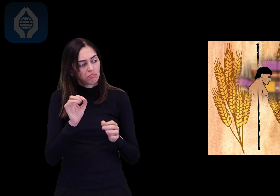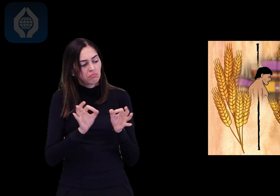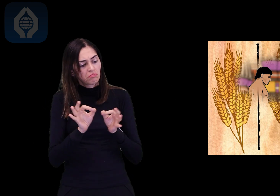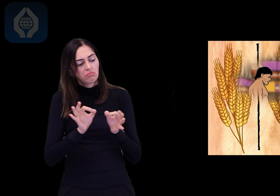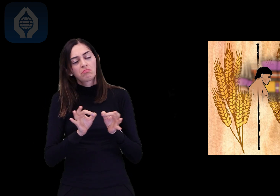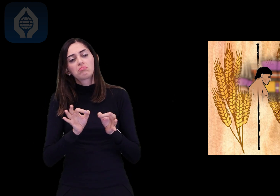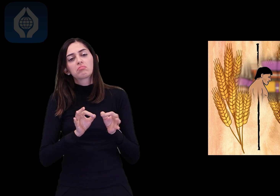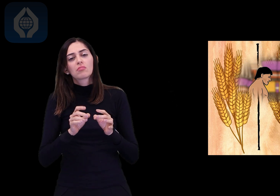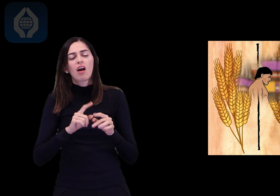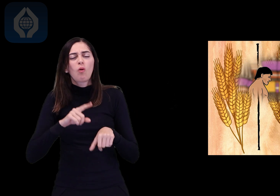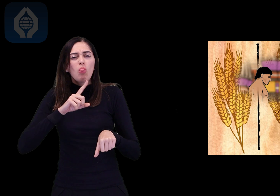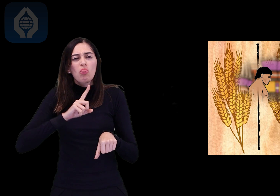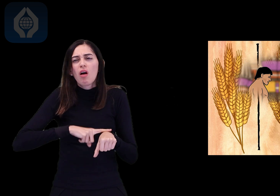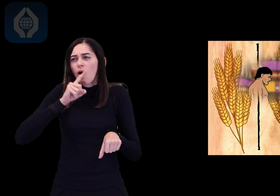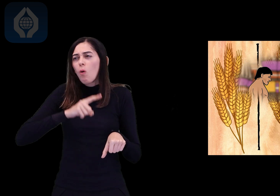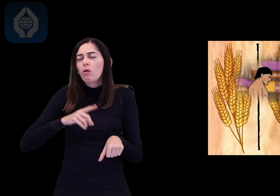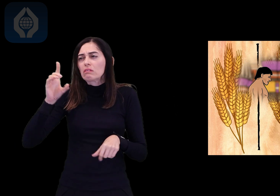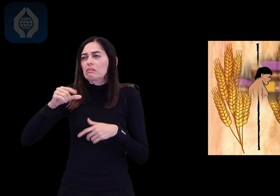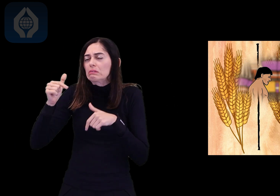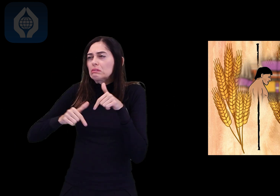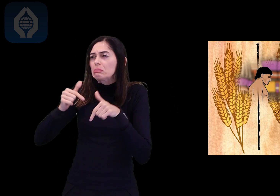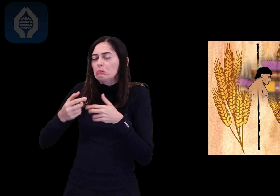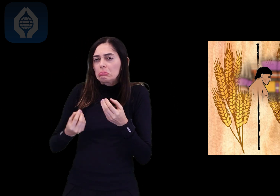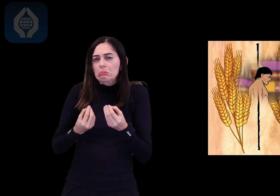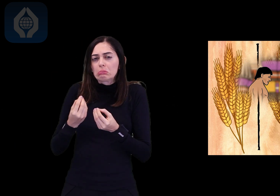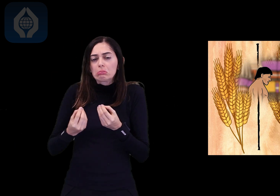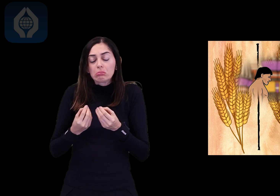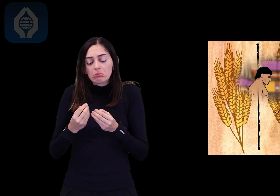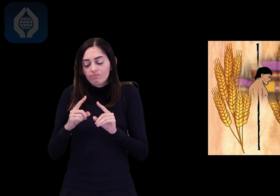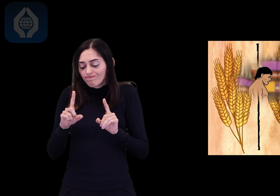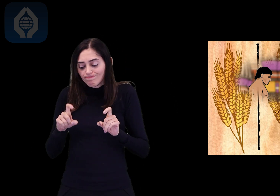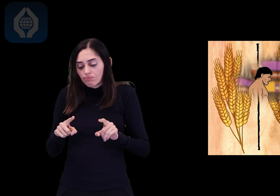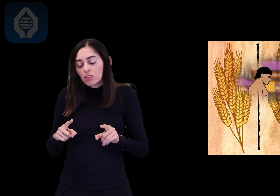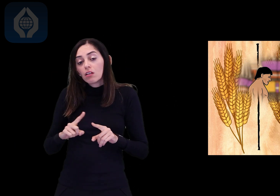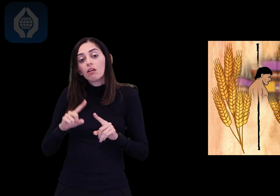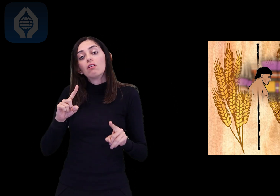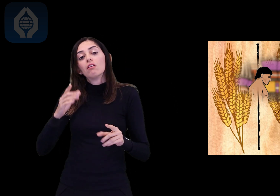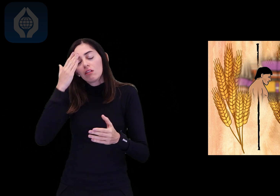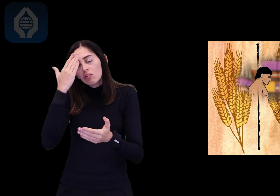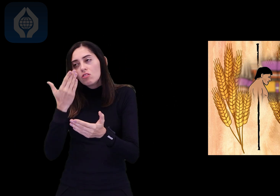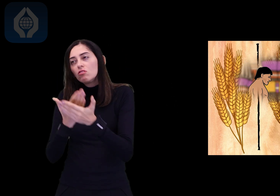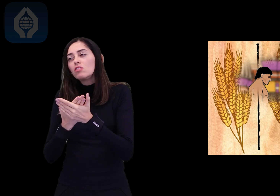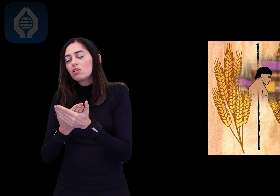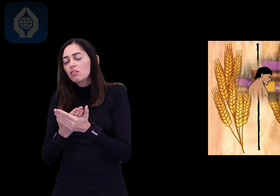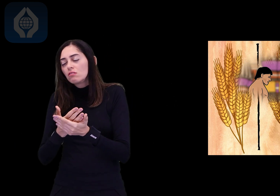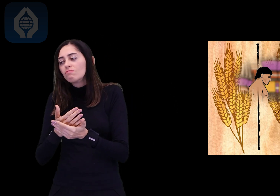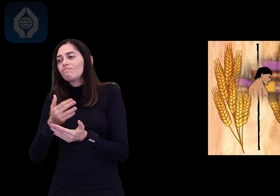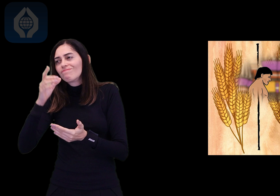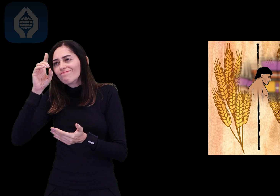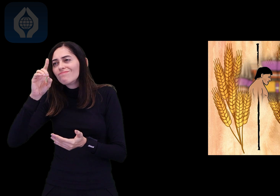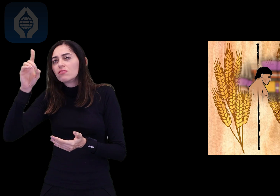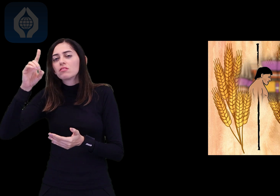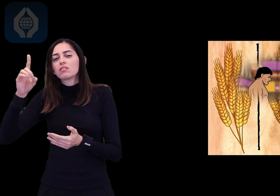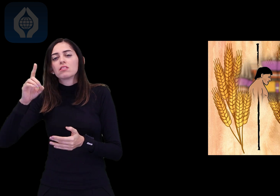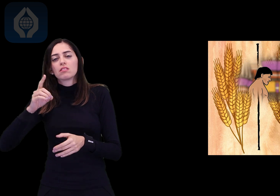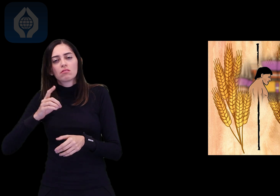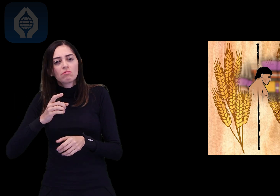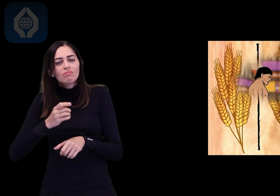Apesar de não saber naquela hora como Deus estava operando, confiava em Deus e vivia pela fé, crendo que Deus faria o que fosse